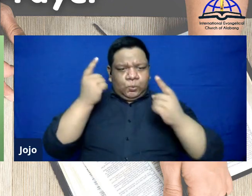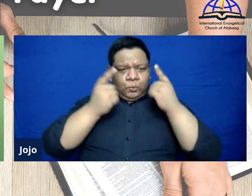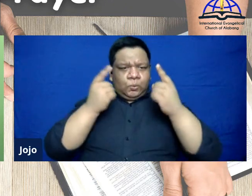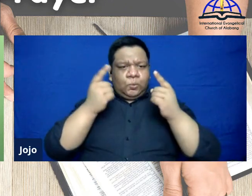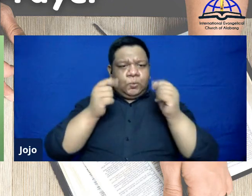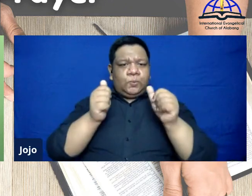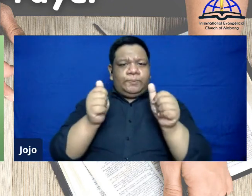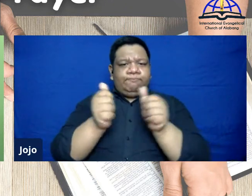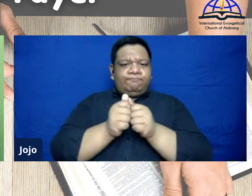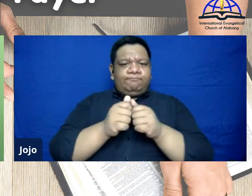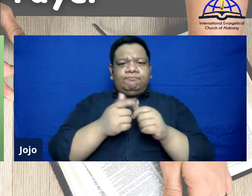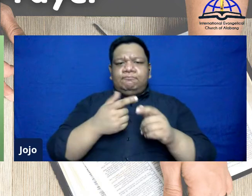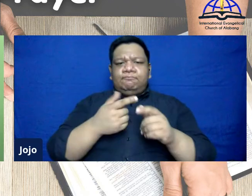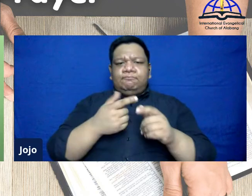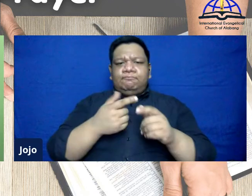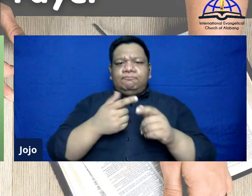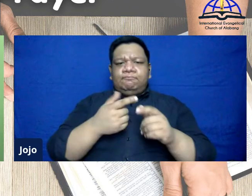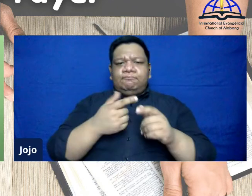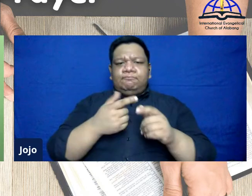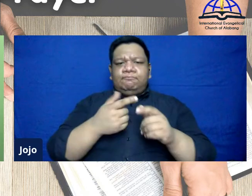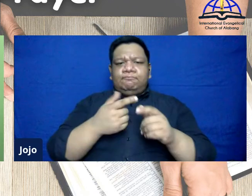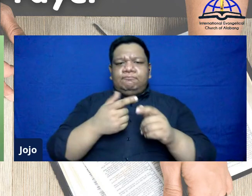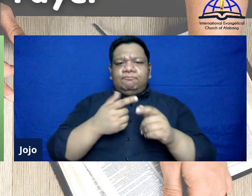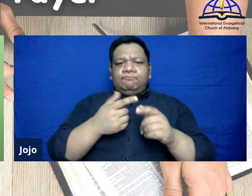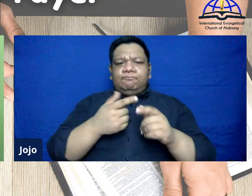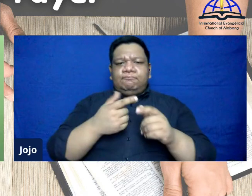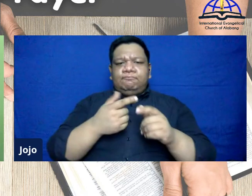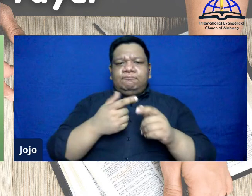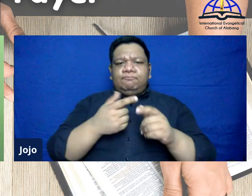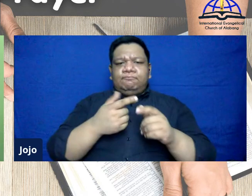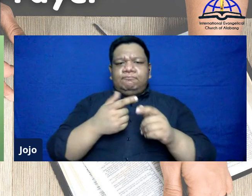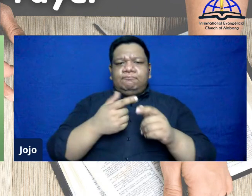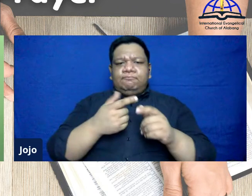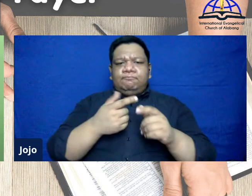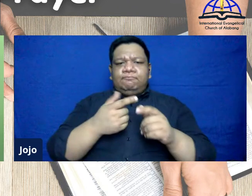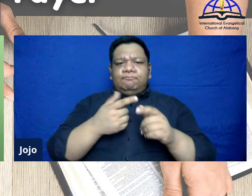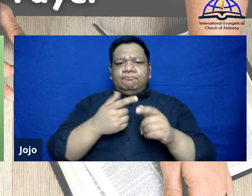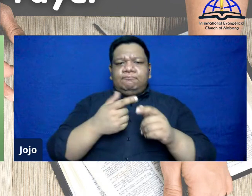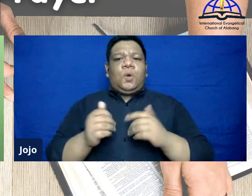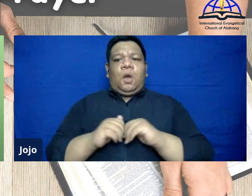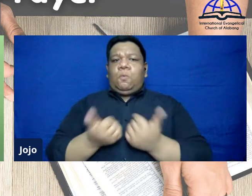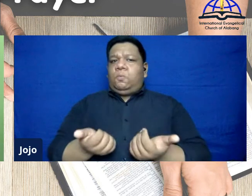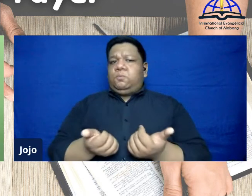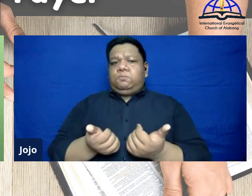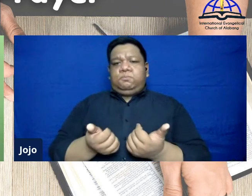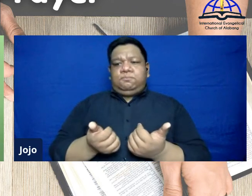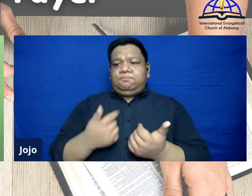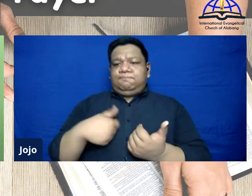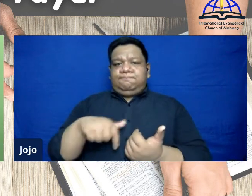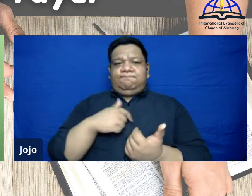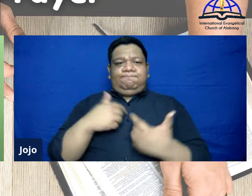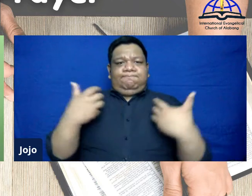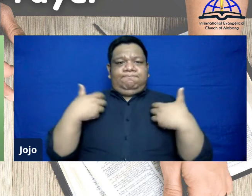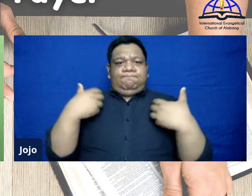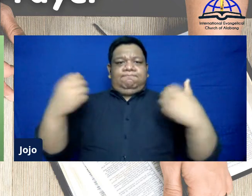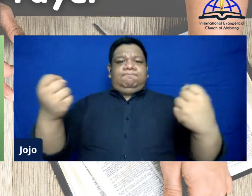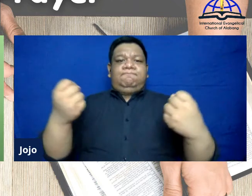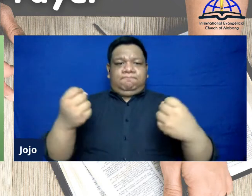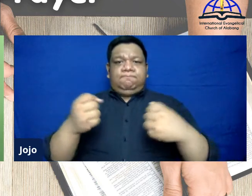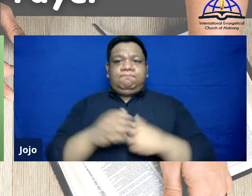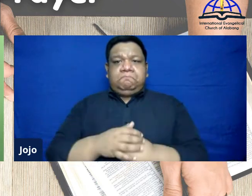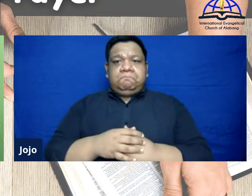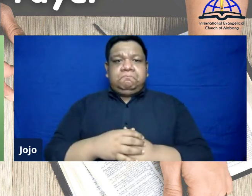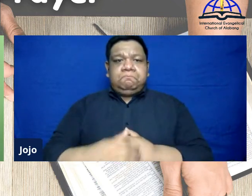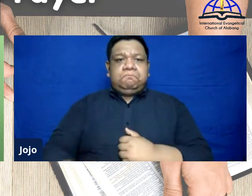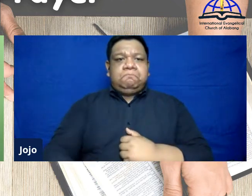our reaction and our response and how we recover from it.